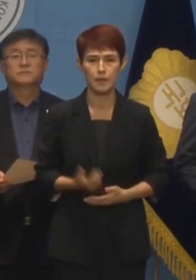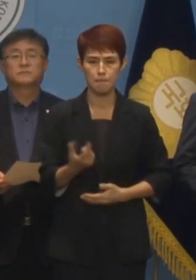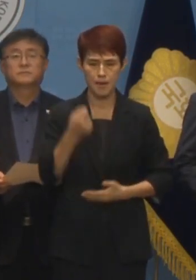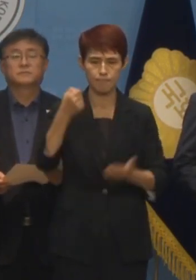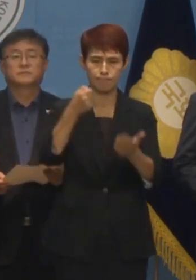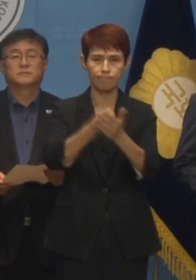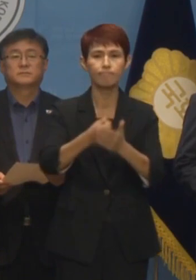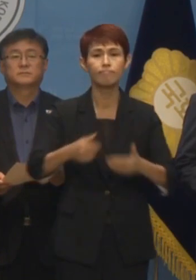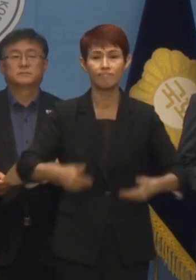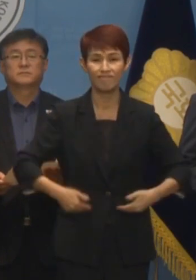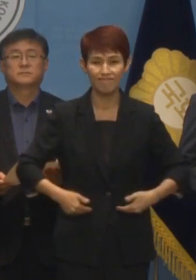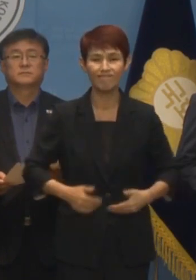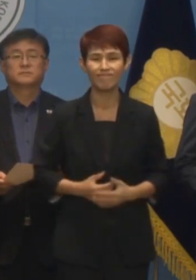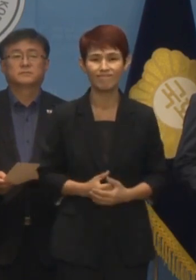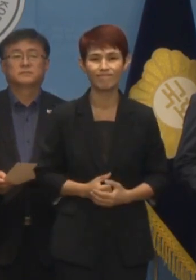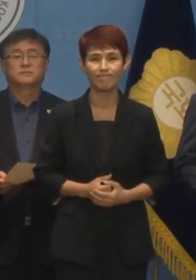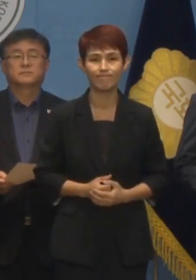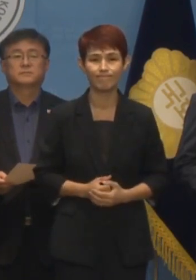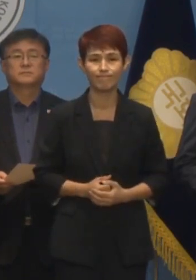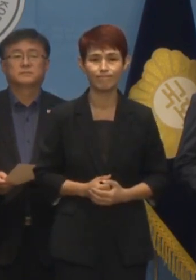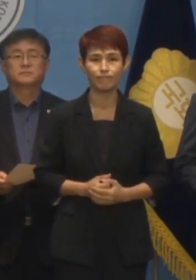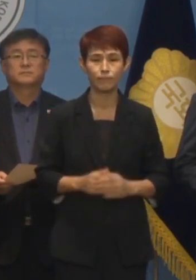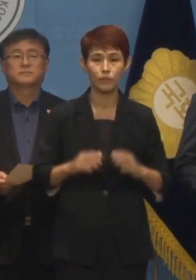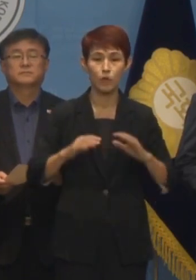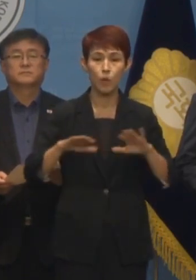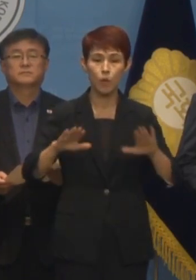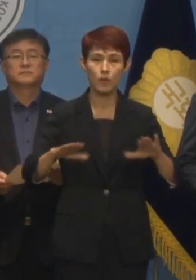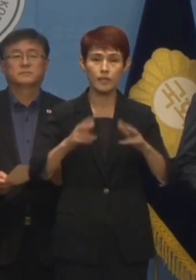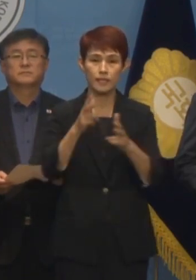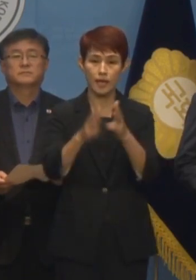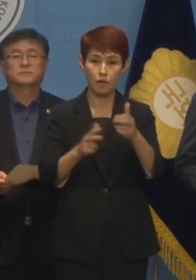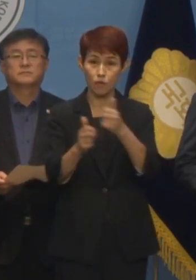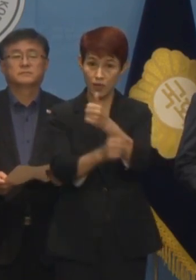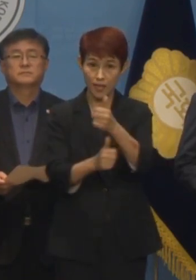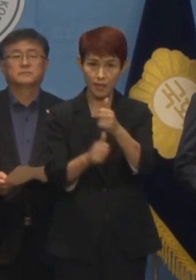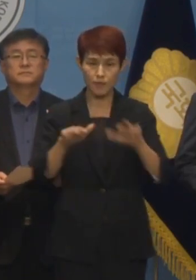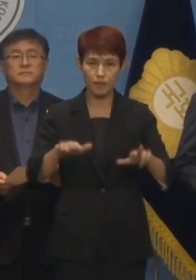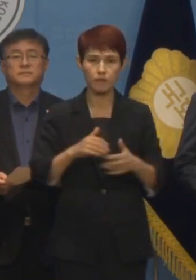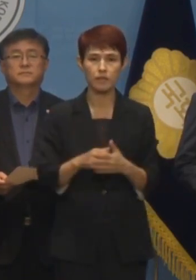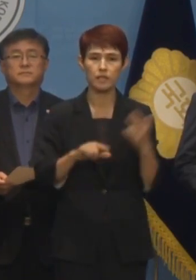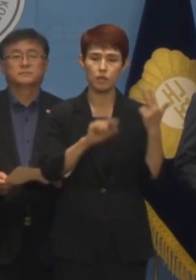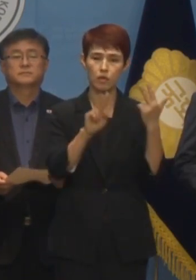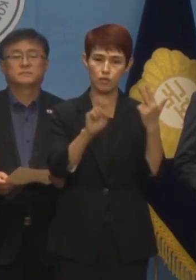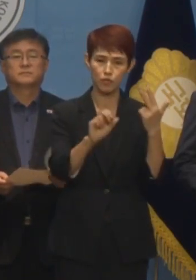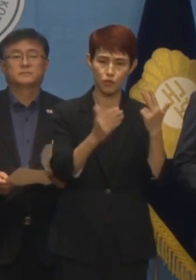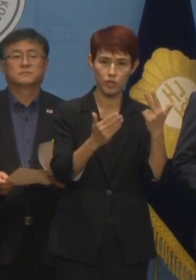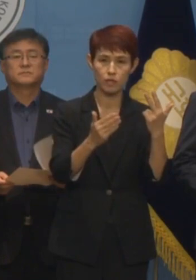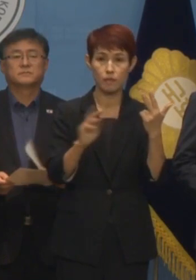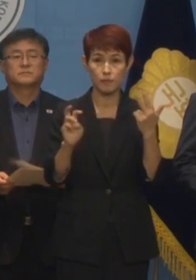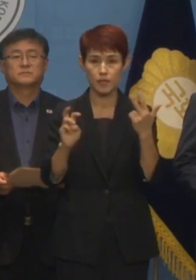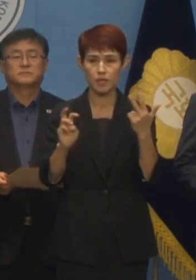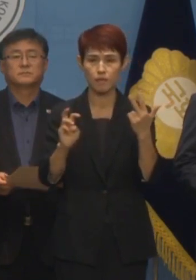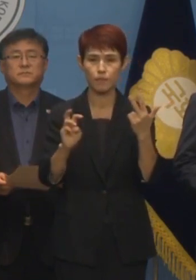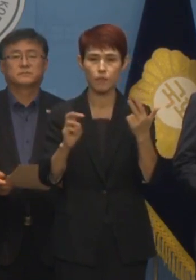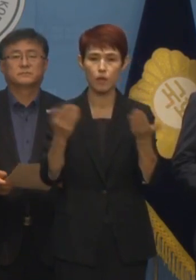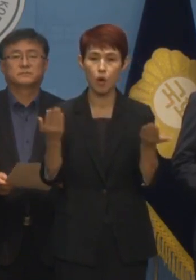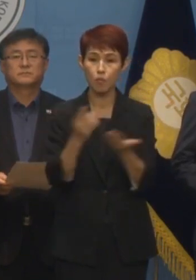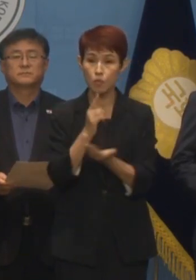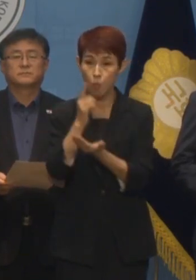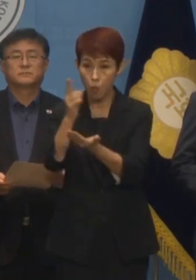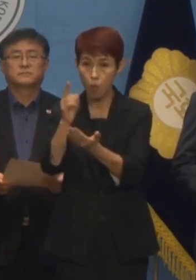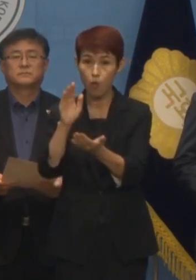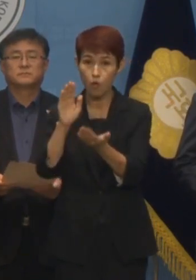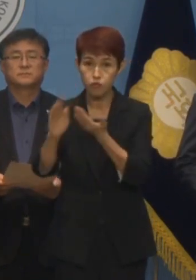결론을 맺는 것이 좋겠습니다. 국회 산자위는 지난 7월 29일, 30일 부처 업무보고 이후 별다른